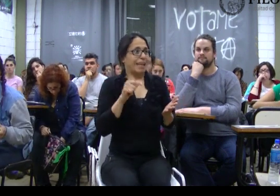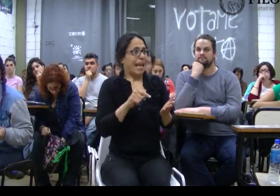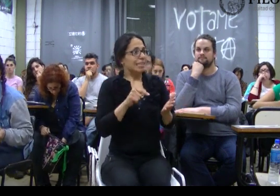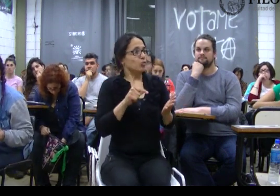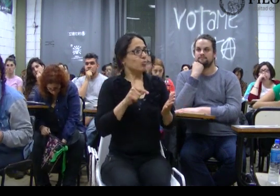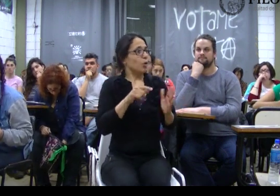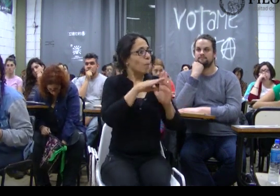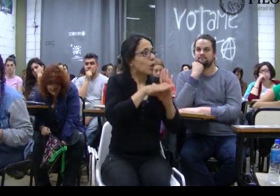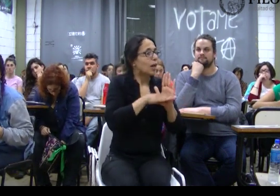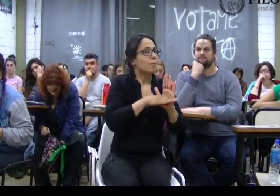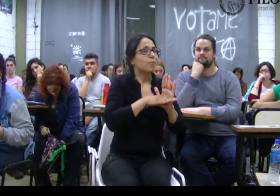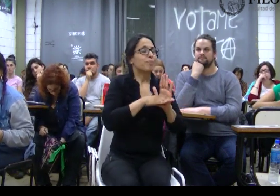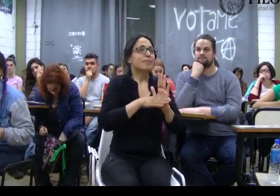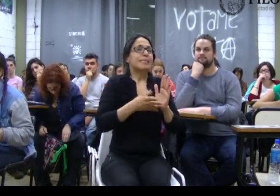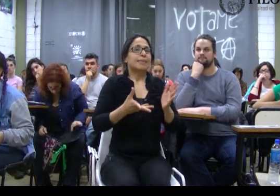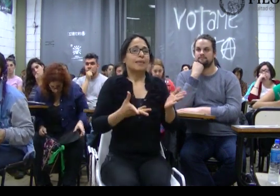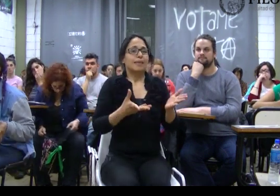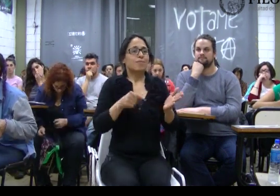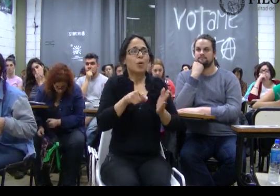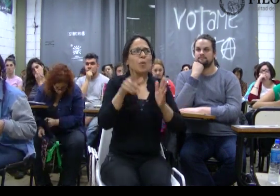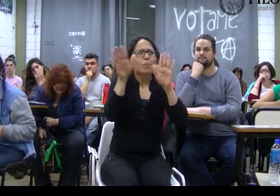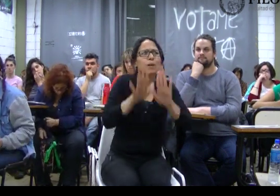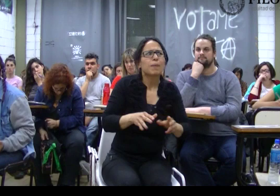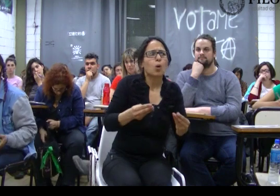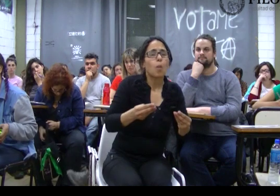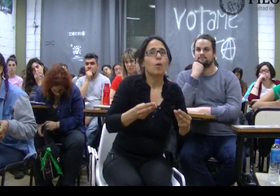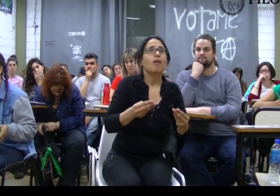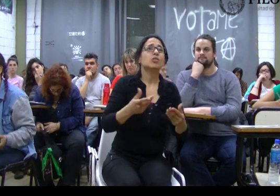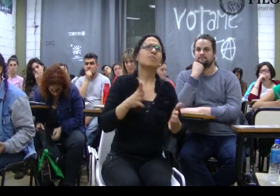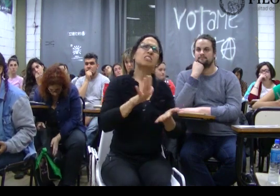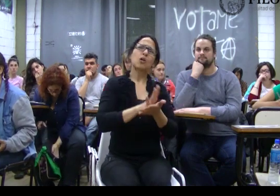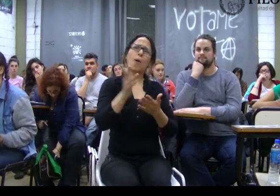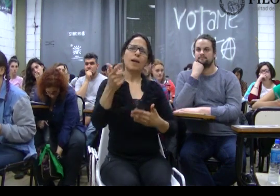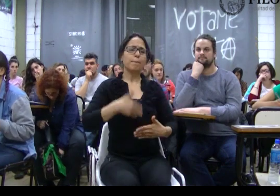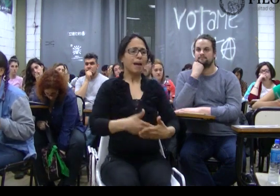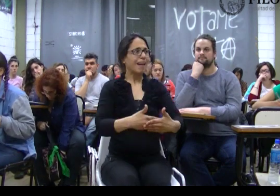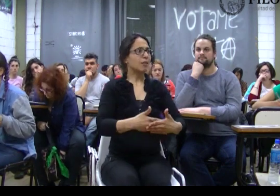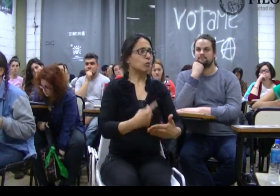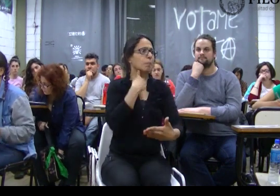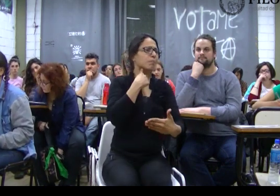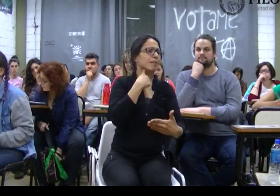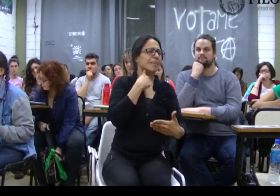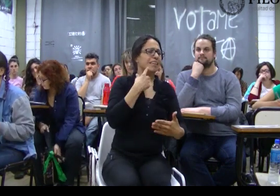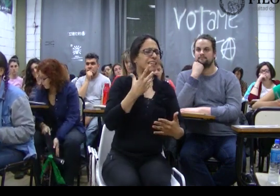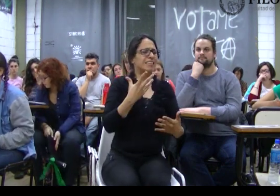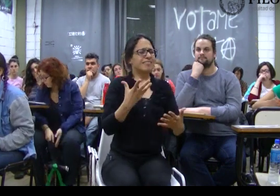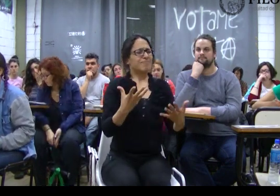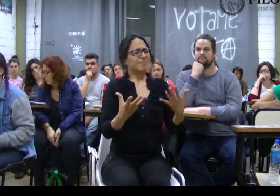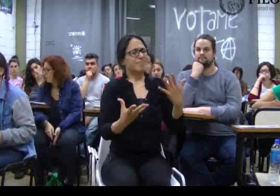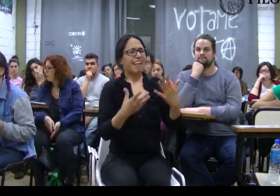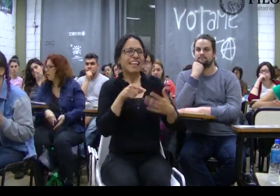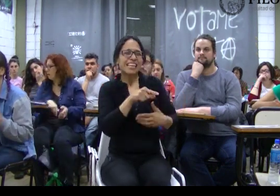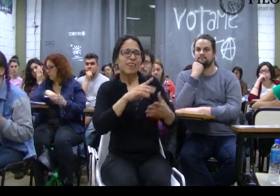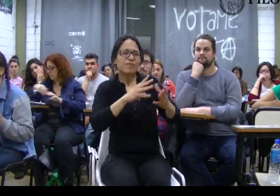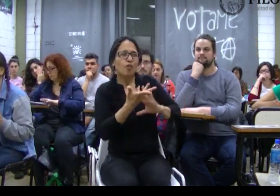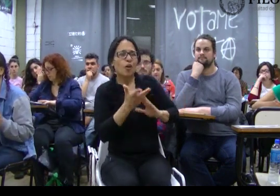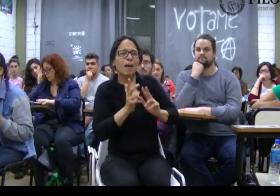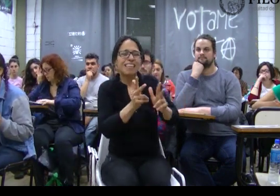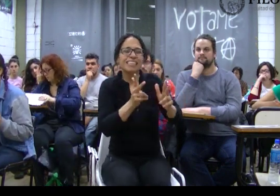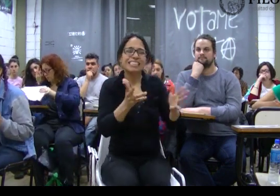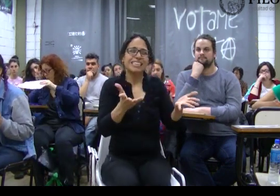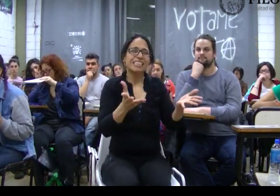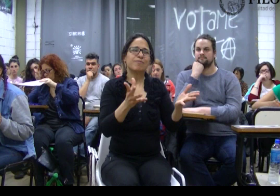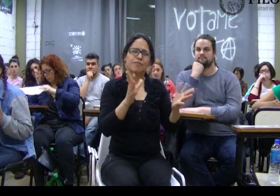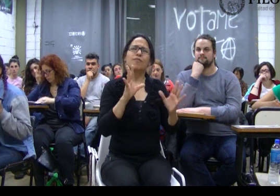decir también que esto de lo no intencional y todo es todo medio como tirado de los pelos, hay mucho